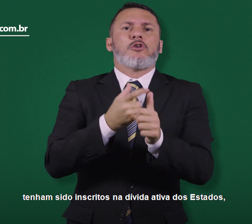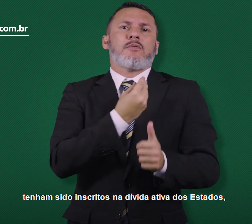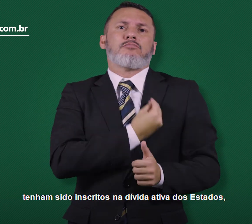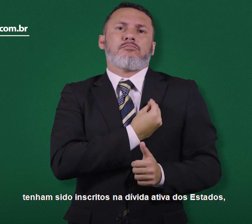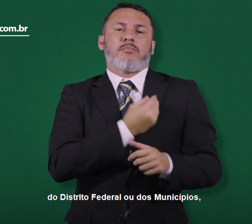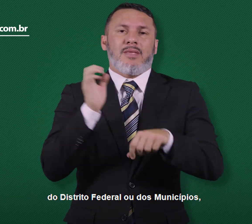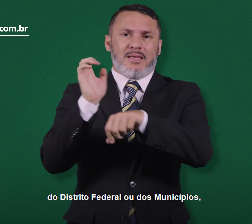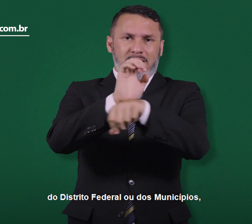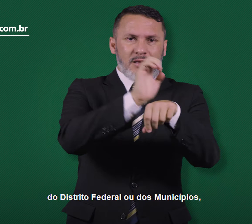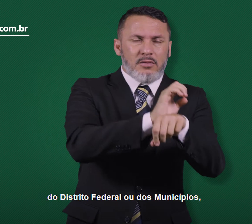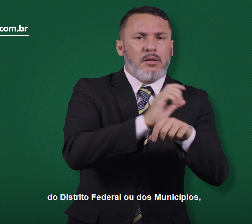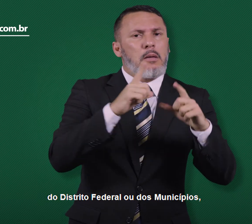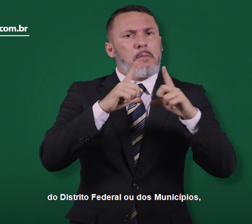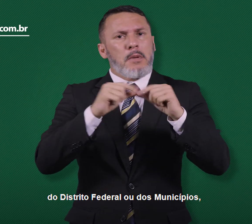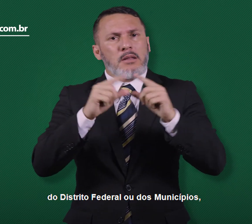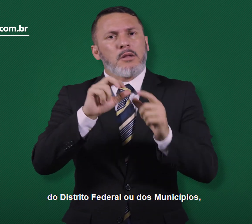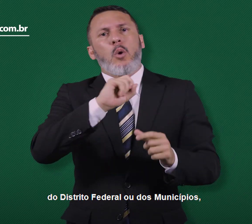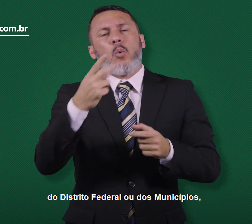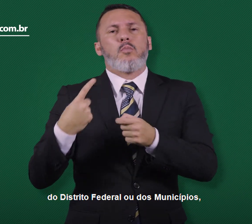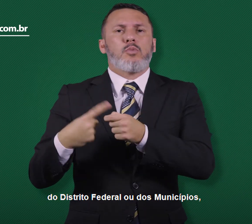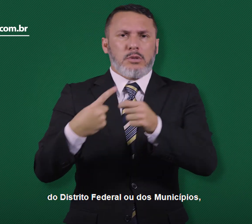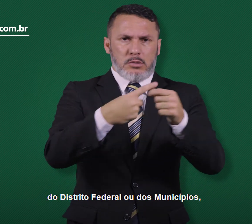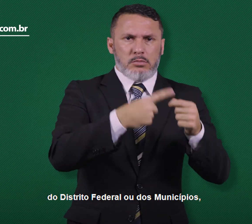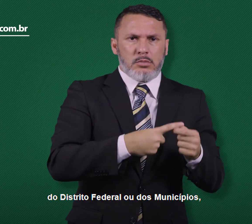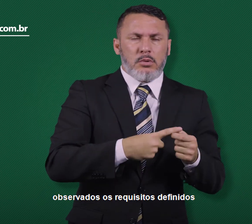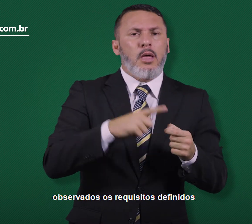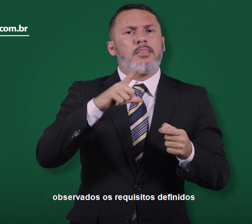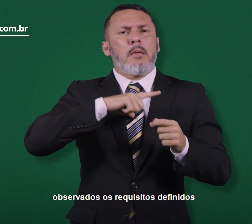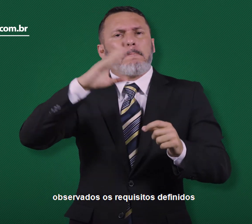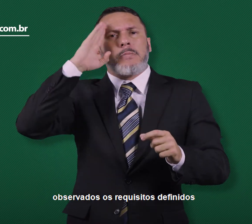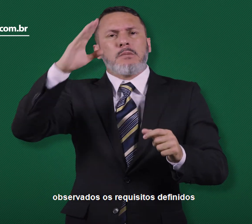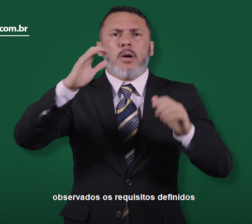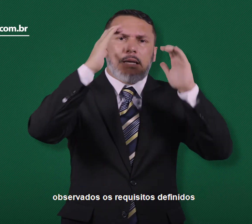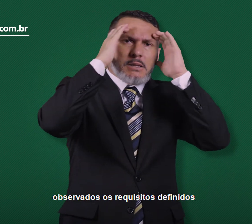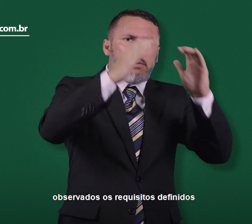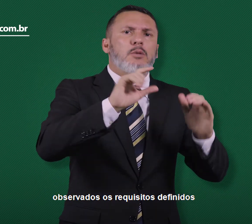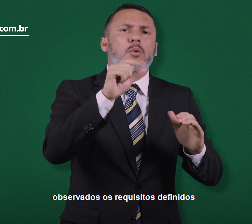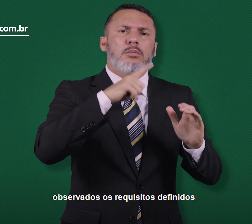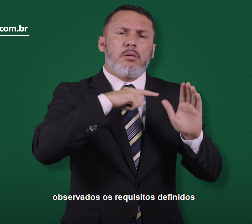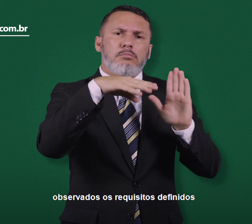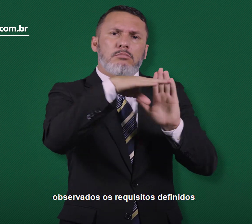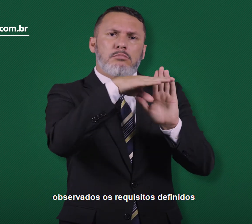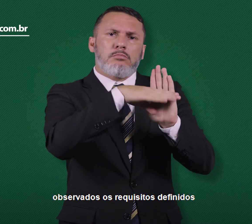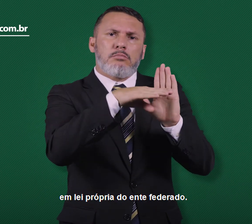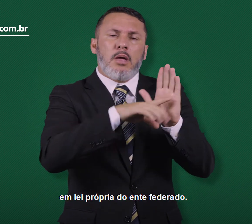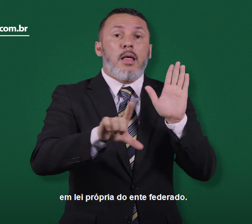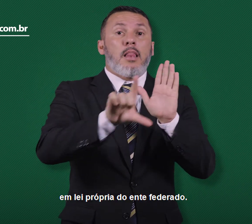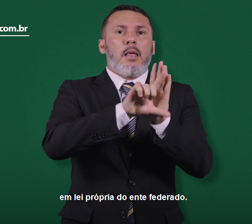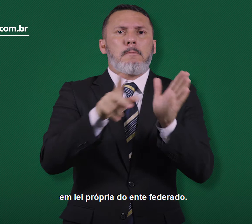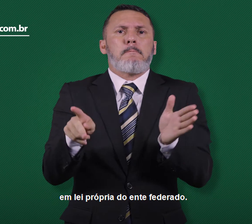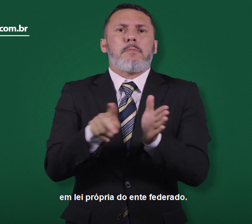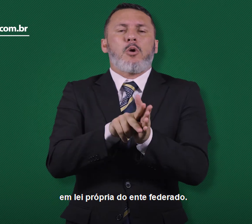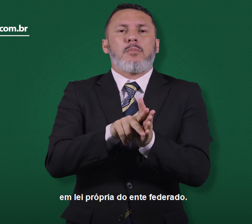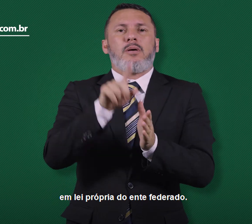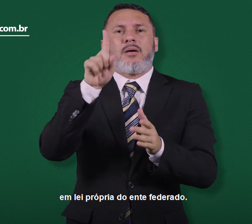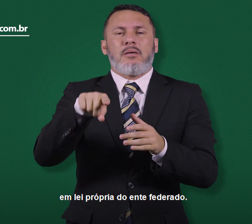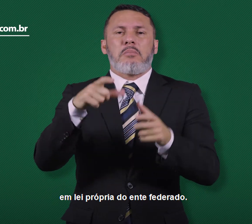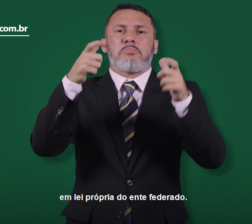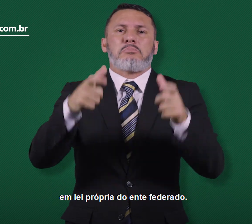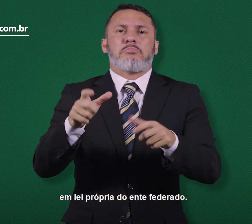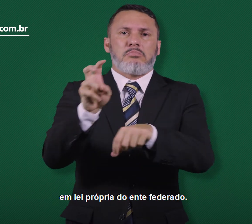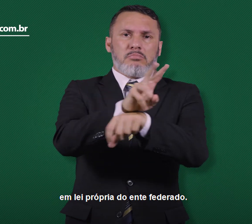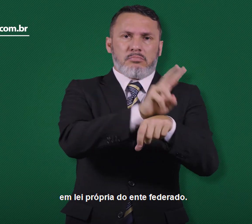dos Estados, do Distrito Federal ou dos municípios, observados os requisitos definidos em lei própria do